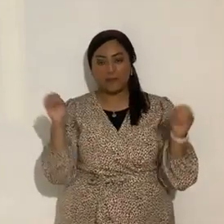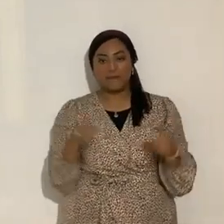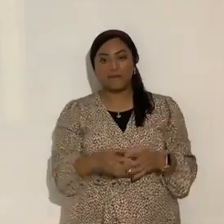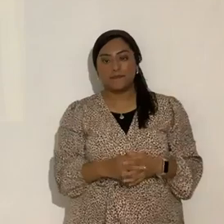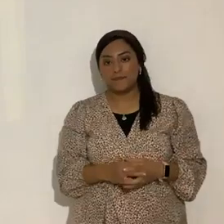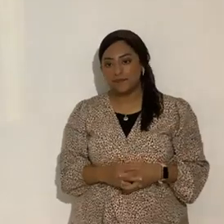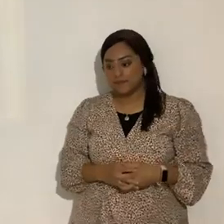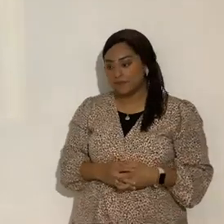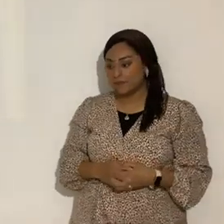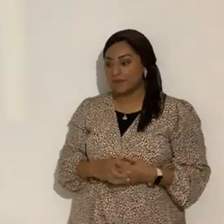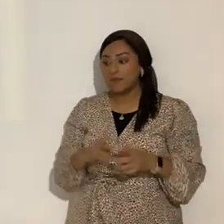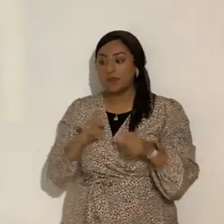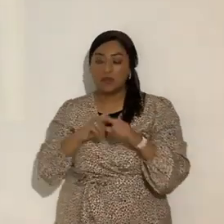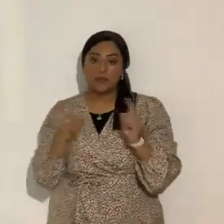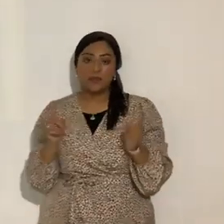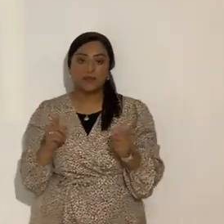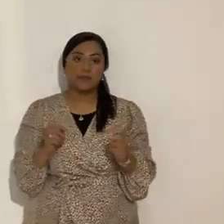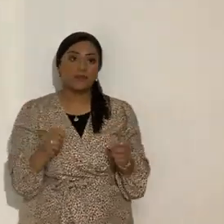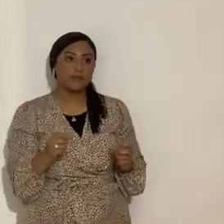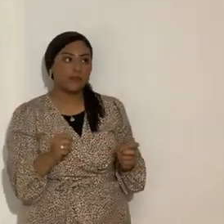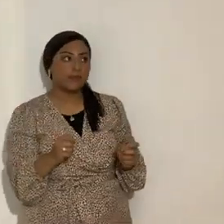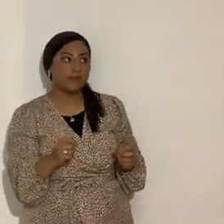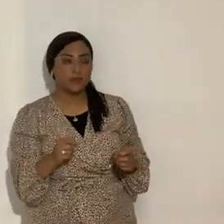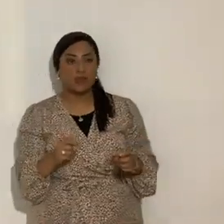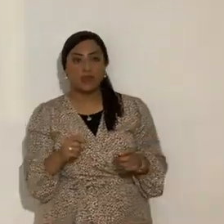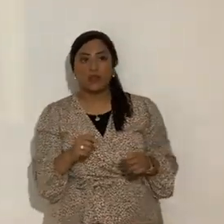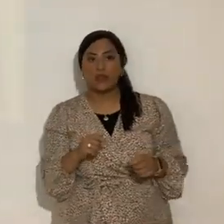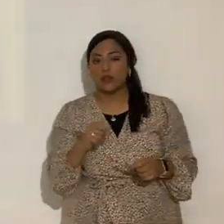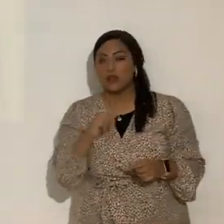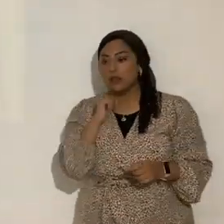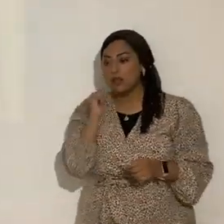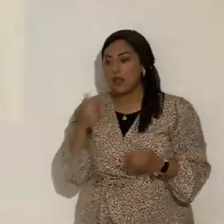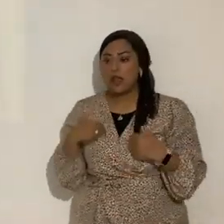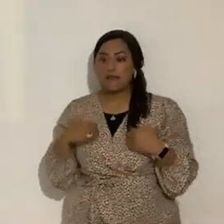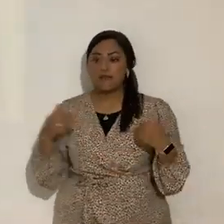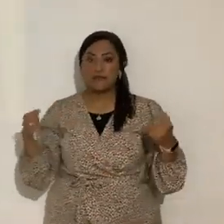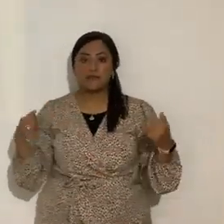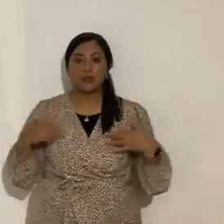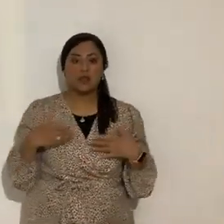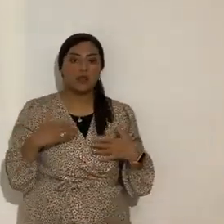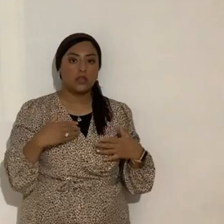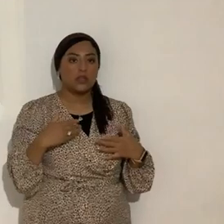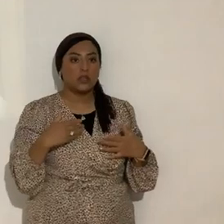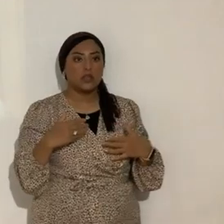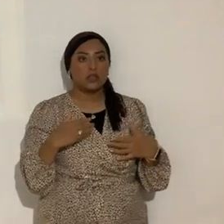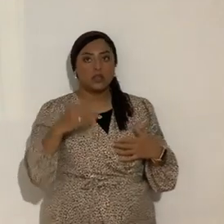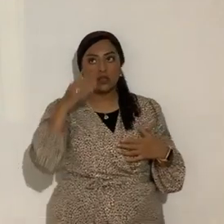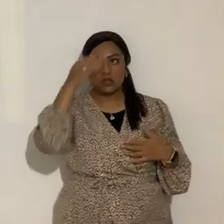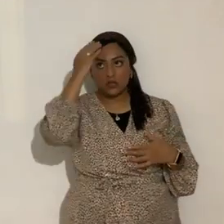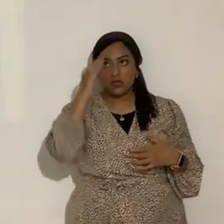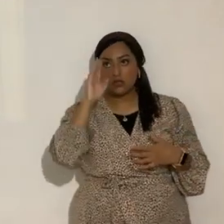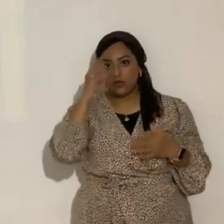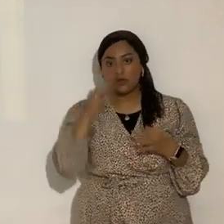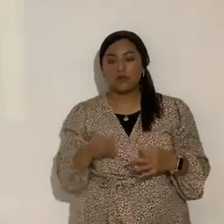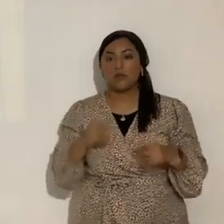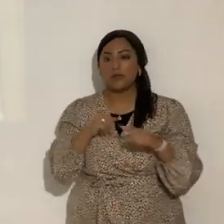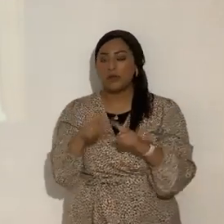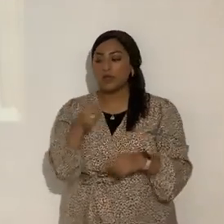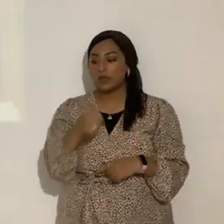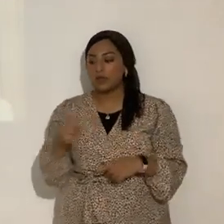esto. Pero la idea es que no tienen miedo a la voluntad del Todopoderoso, sino a sí